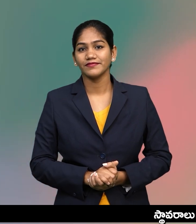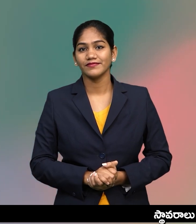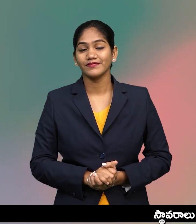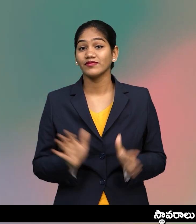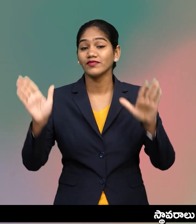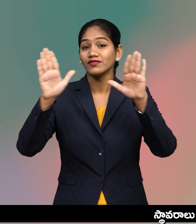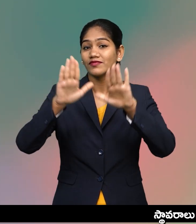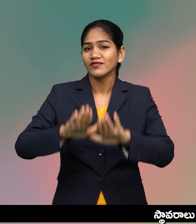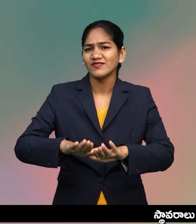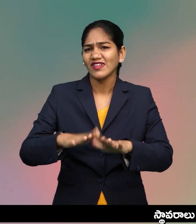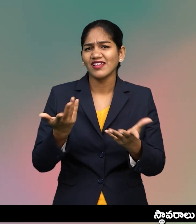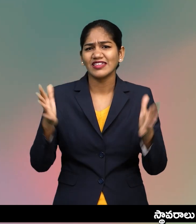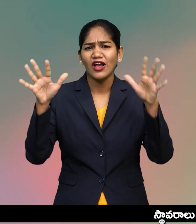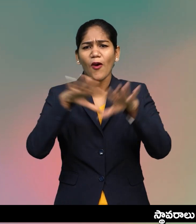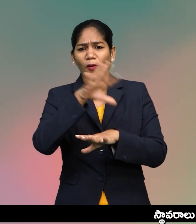స్థావరాలు ఎలా ప్రారంభమయ్యాయి?